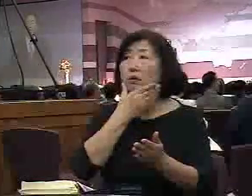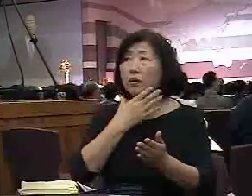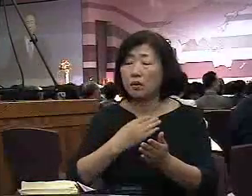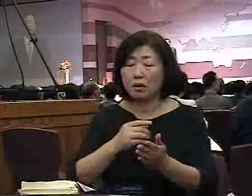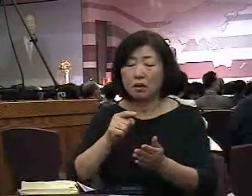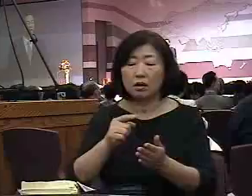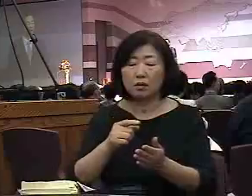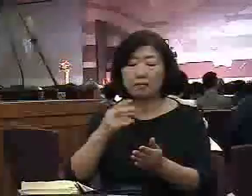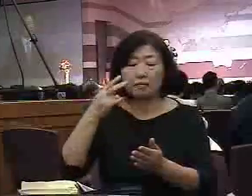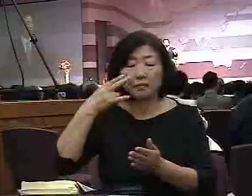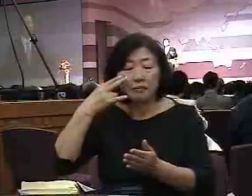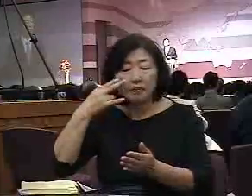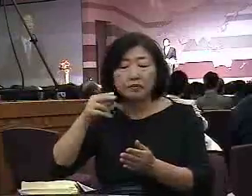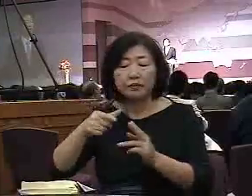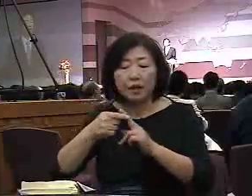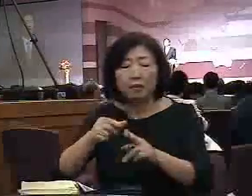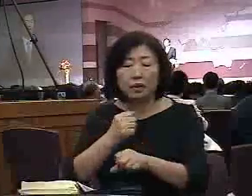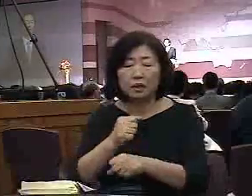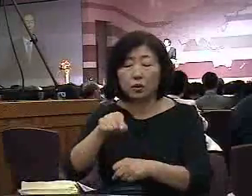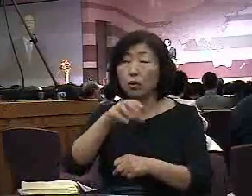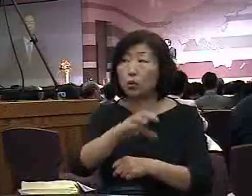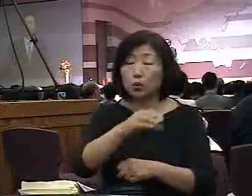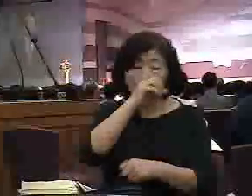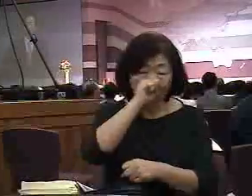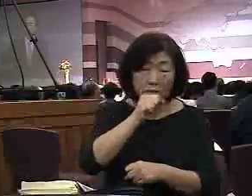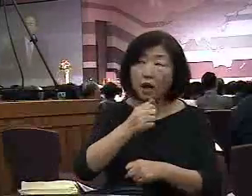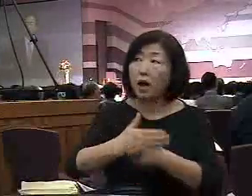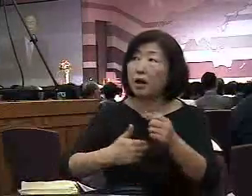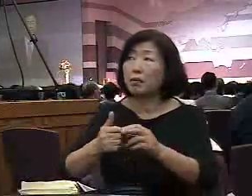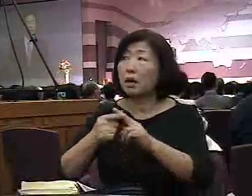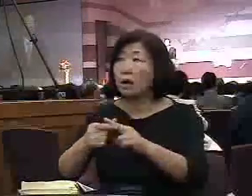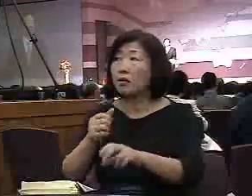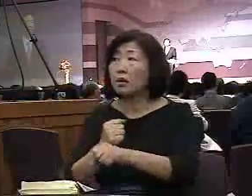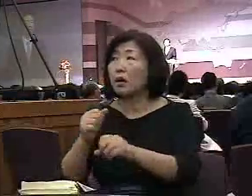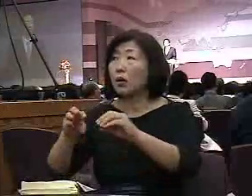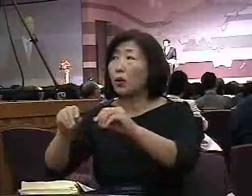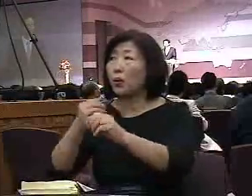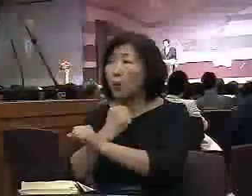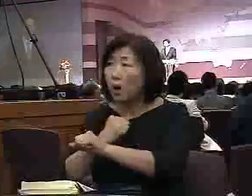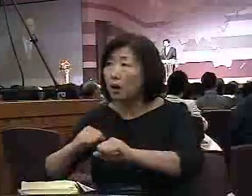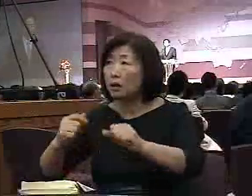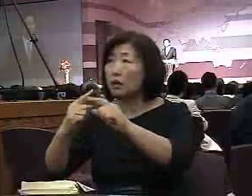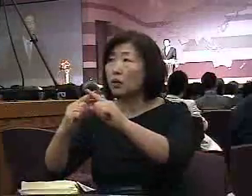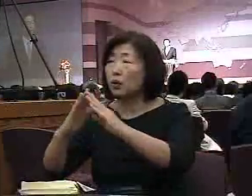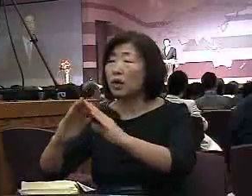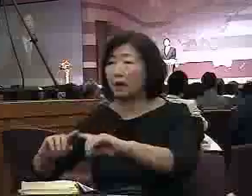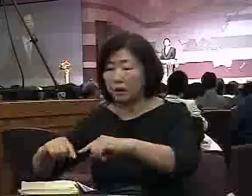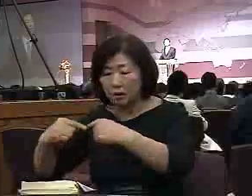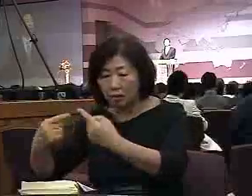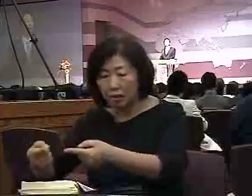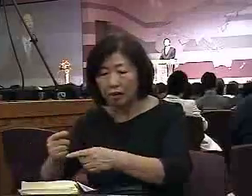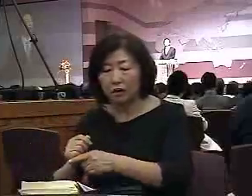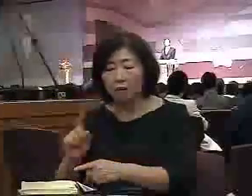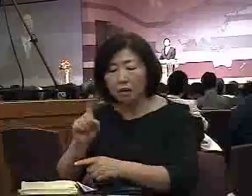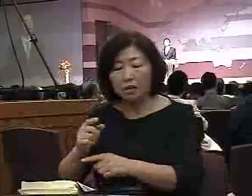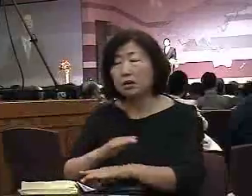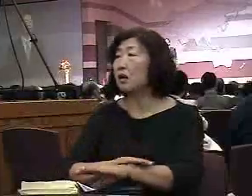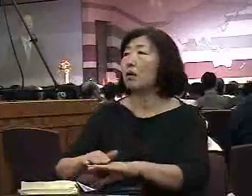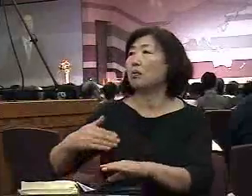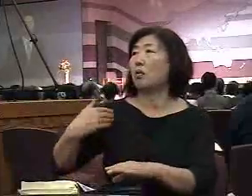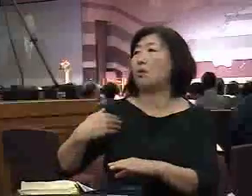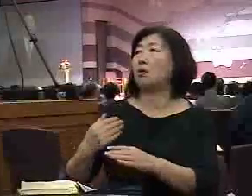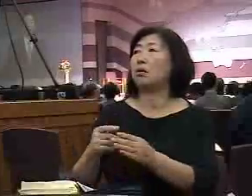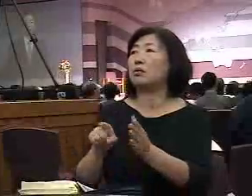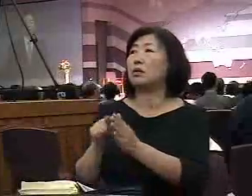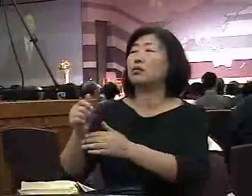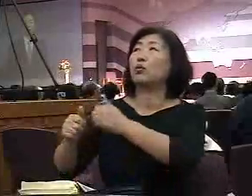함께 하신다면 이것이 좋지만 그래도 하나님 함께 하시는 그 광야 학교에 제가 입학을 해서 뭔진 잘 모르겠습니다.